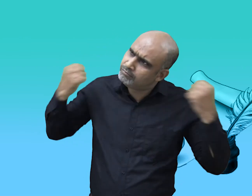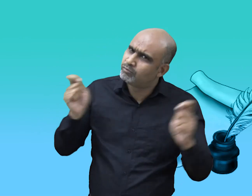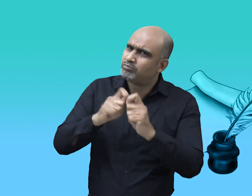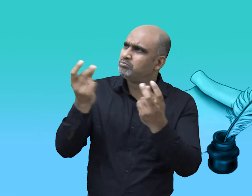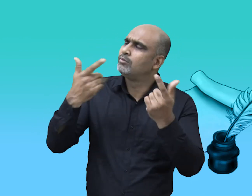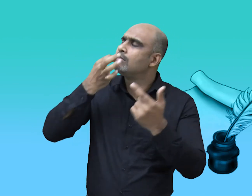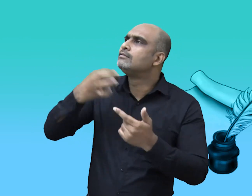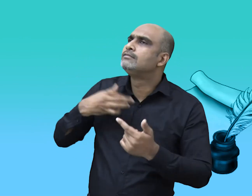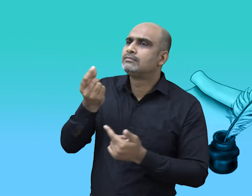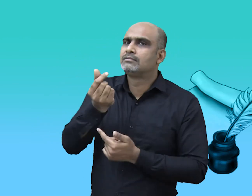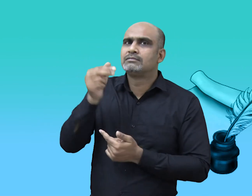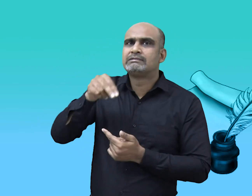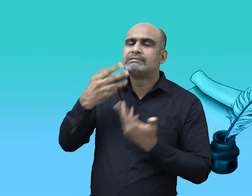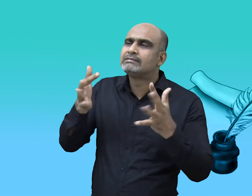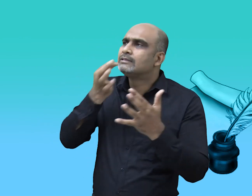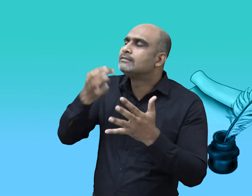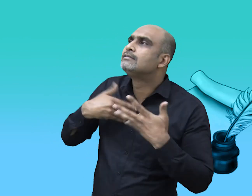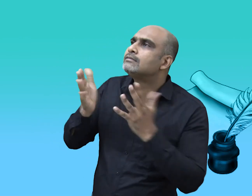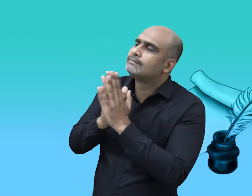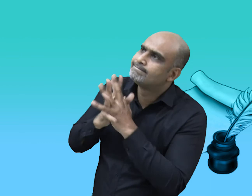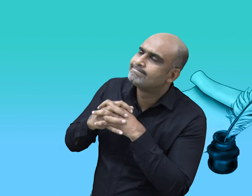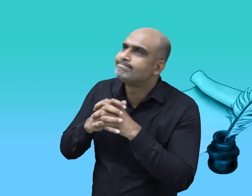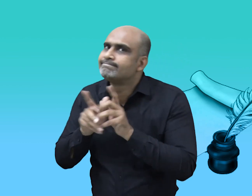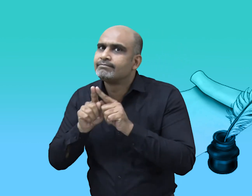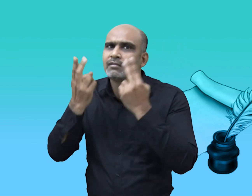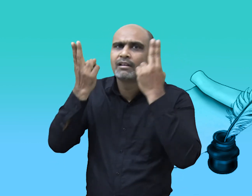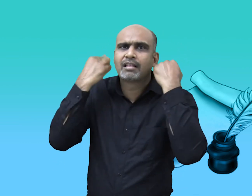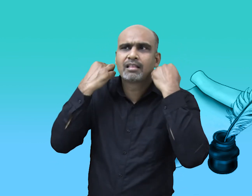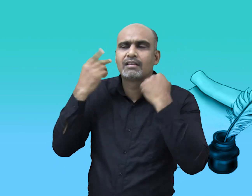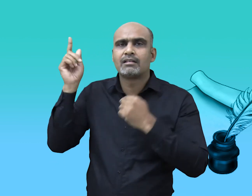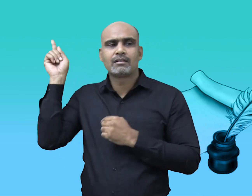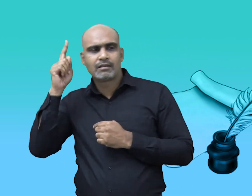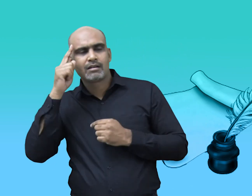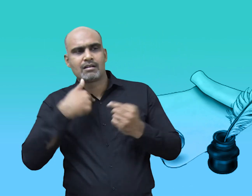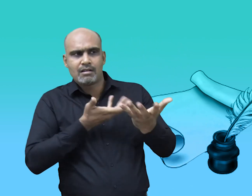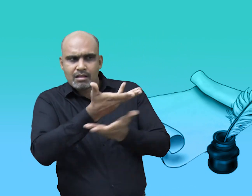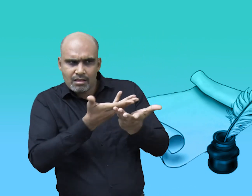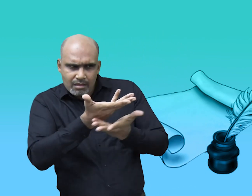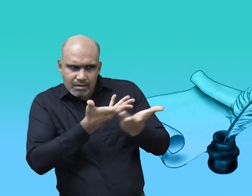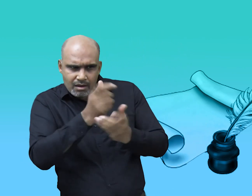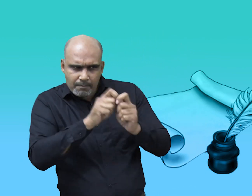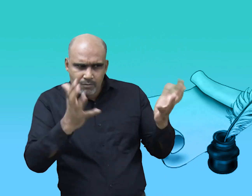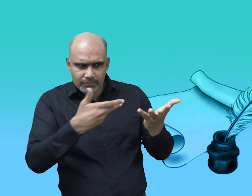कहे अनुसार कार्य करें और सब कुछ उनके मुताबिक हो। उनके व्यापारिक समझौतों के माध्यम